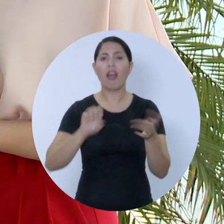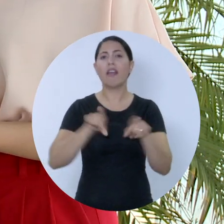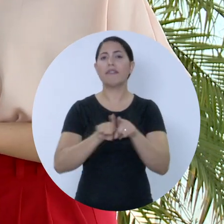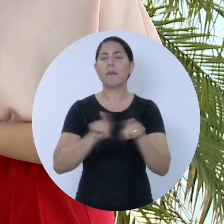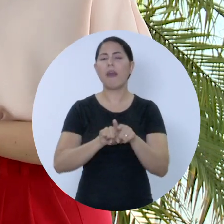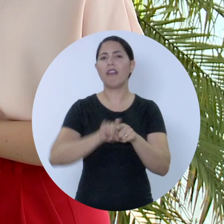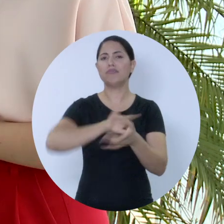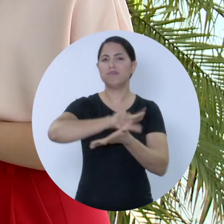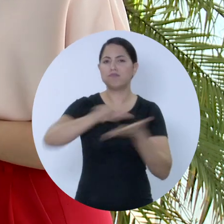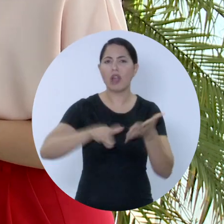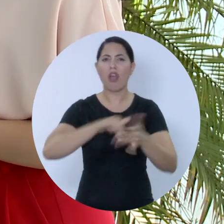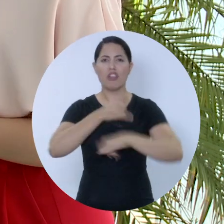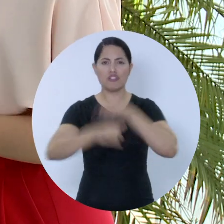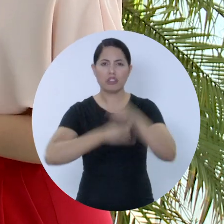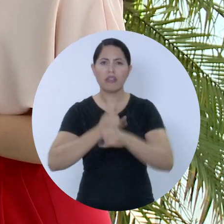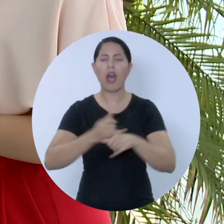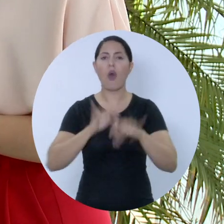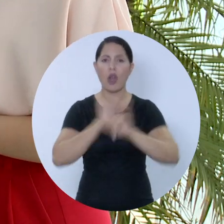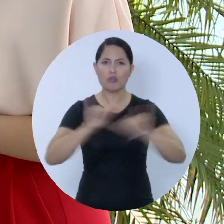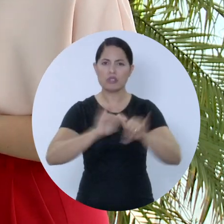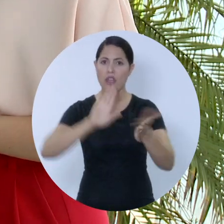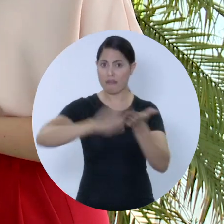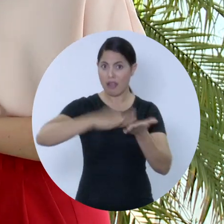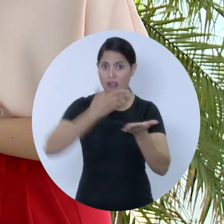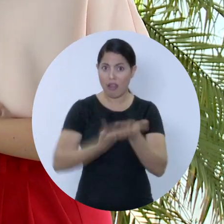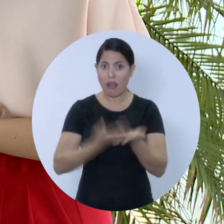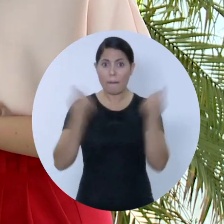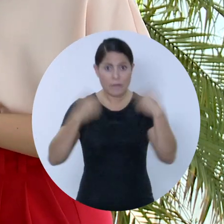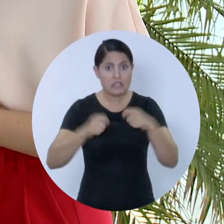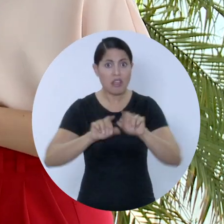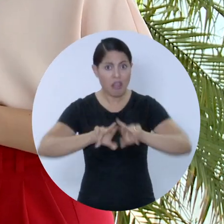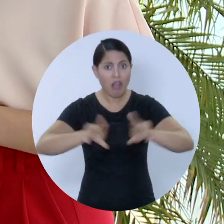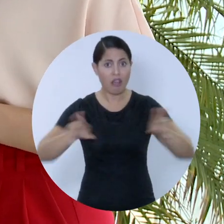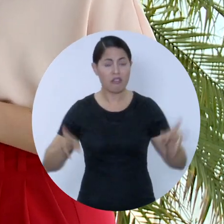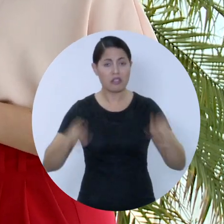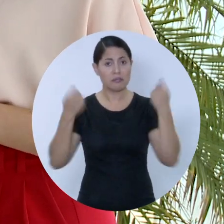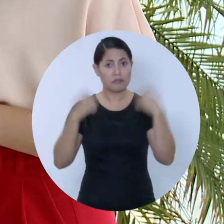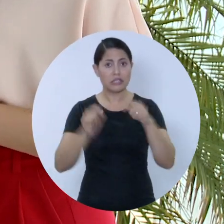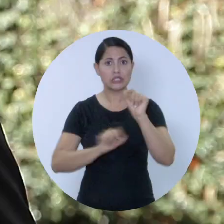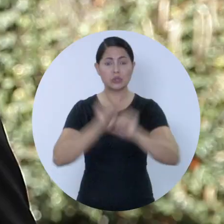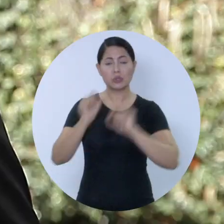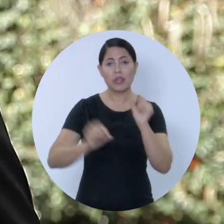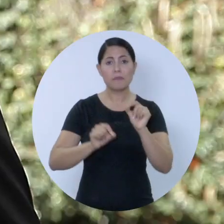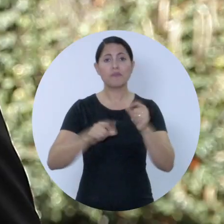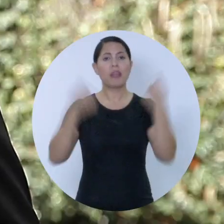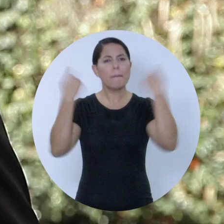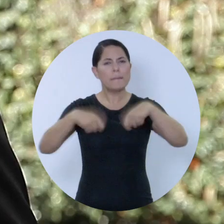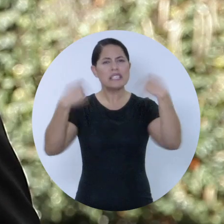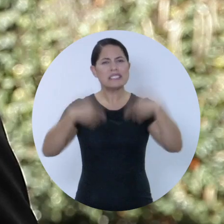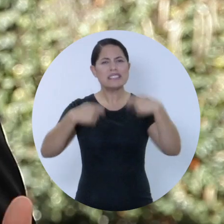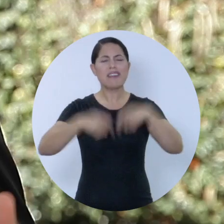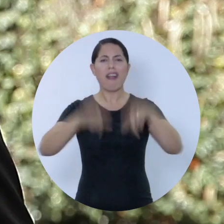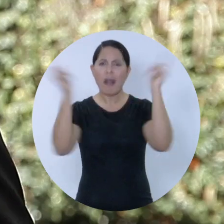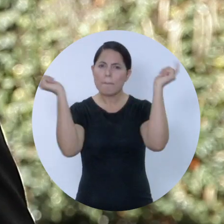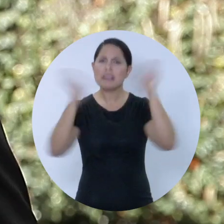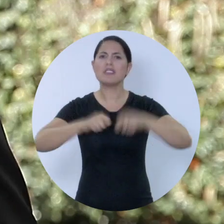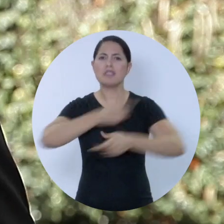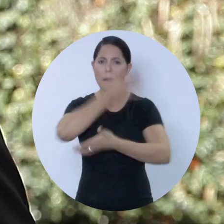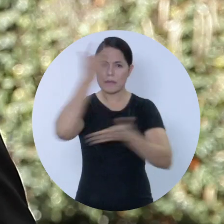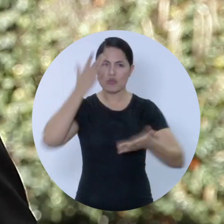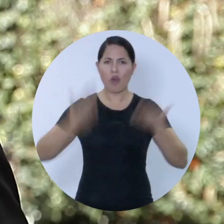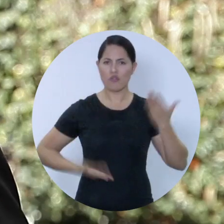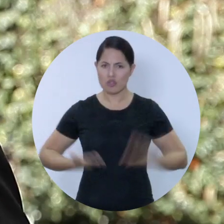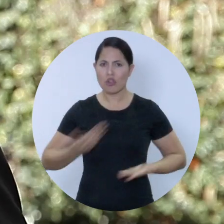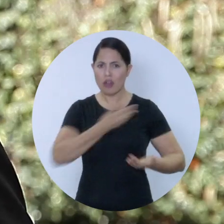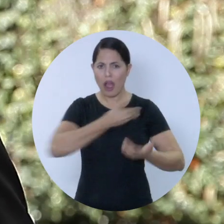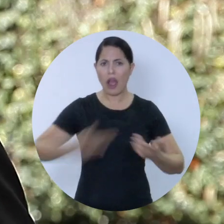braille, fala do acesso aí do formato digital, fala do intérprete de Libras. E isso tudo significa o quê? Necessidade